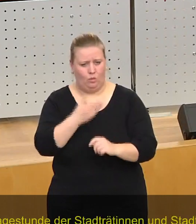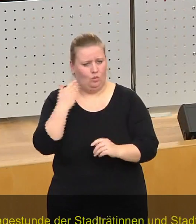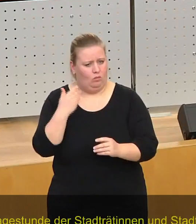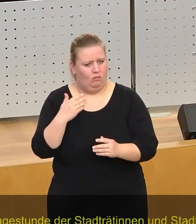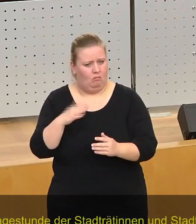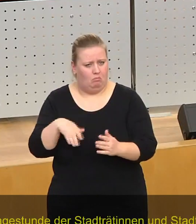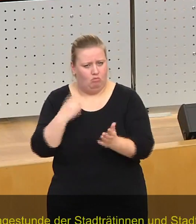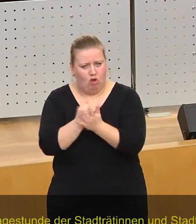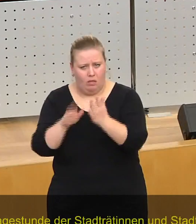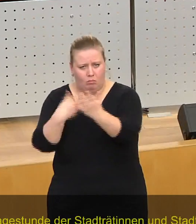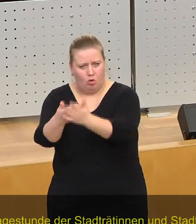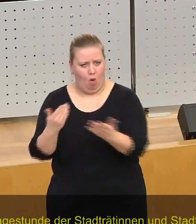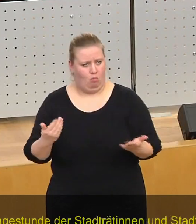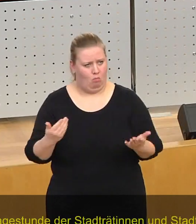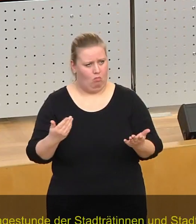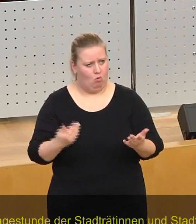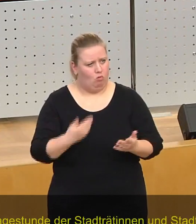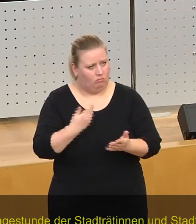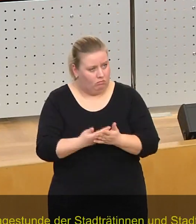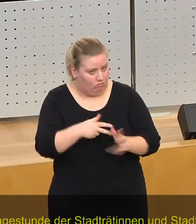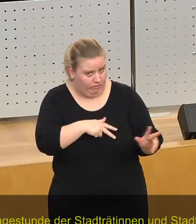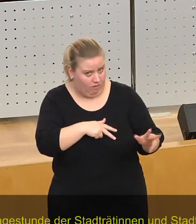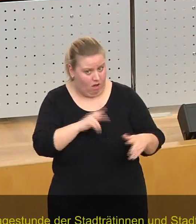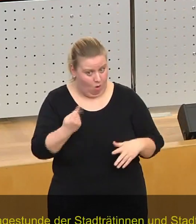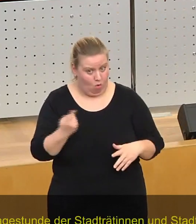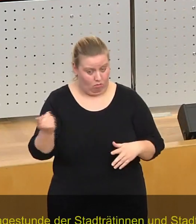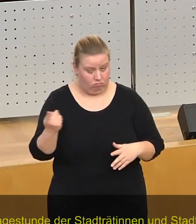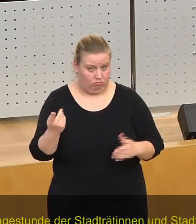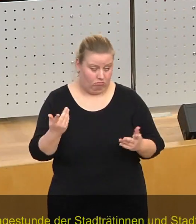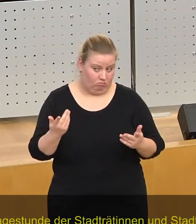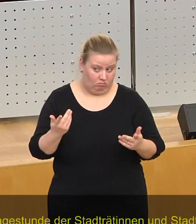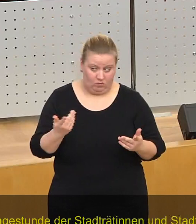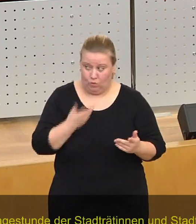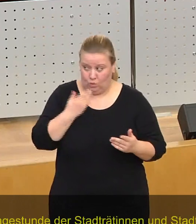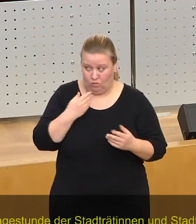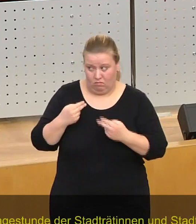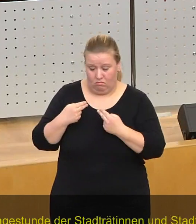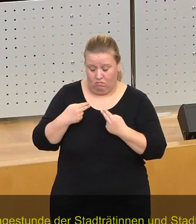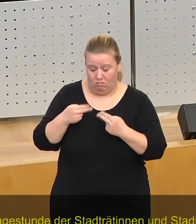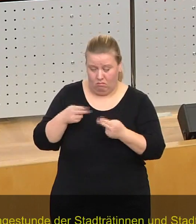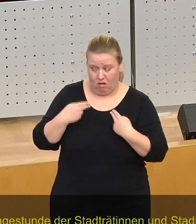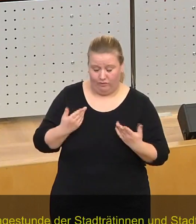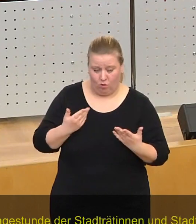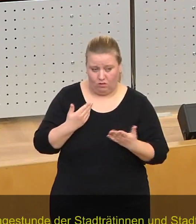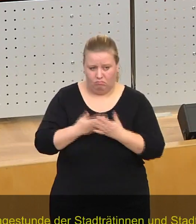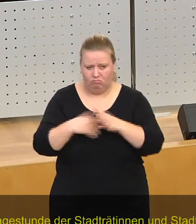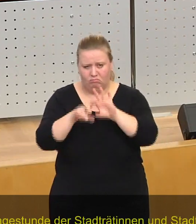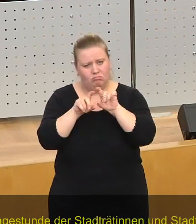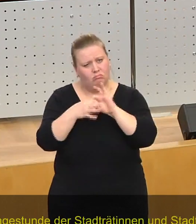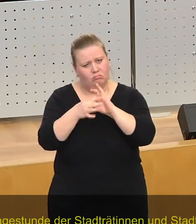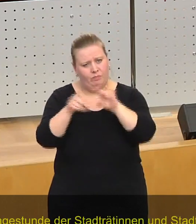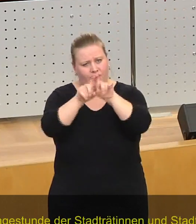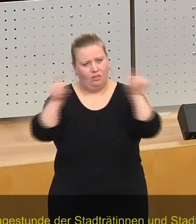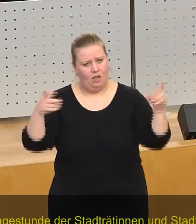werden. Und dazu tatsächlich, und das haben Sie meiner Meinung nach nicht vollständig beantwortet, diese Thematik,